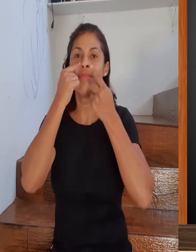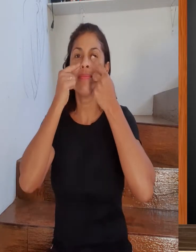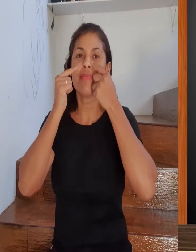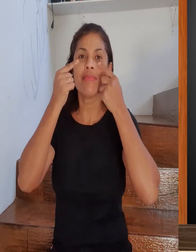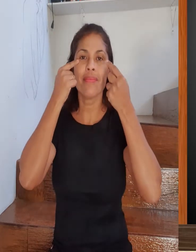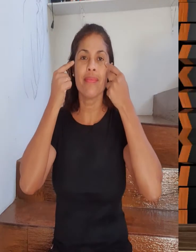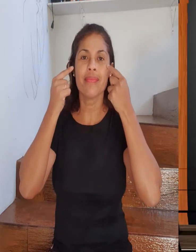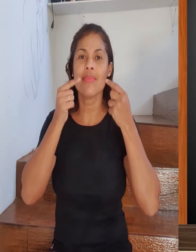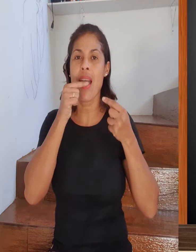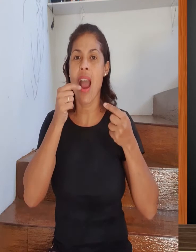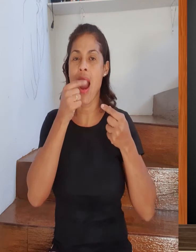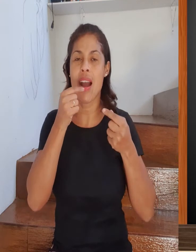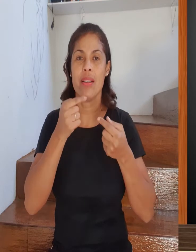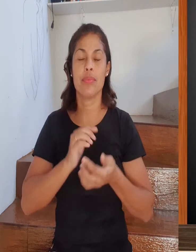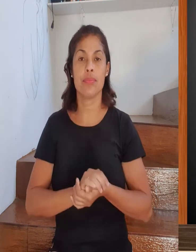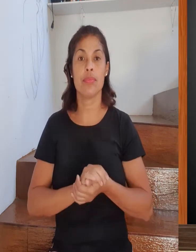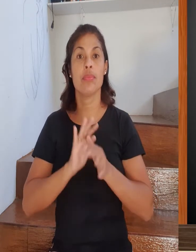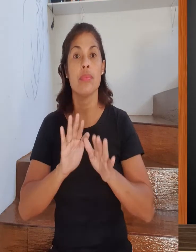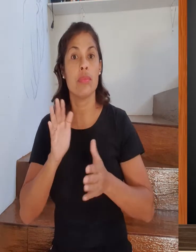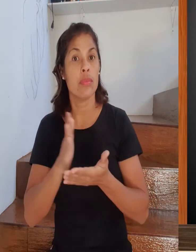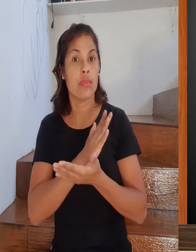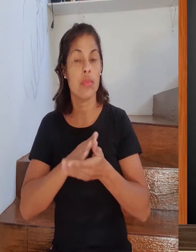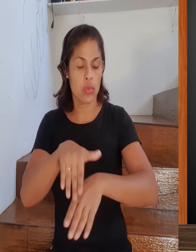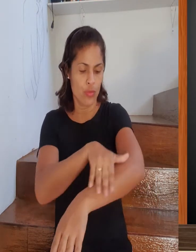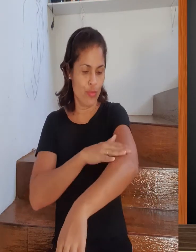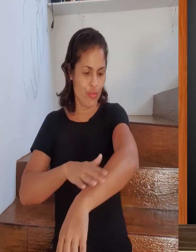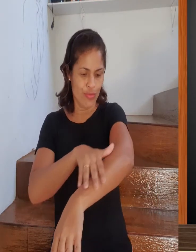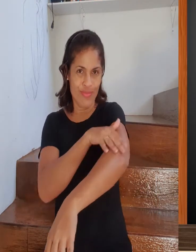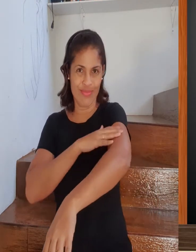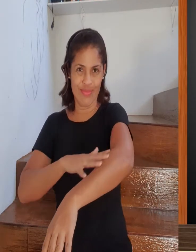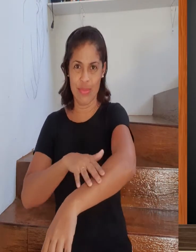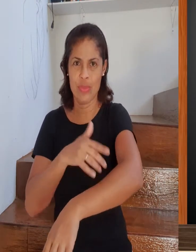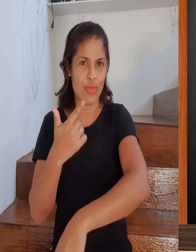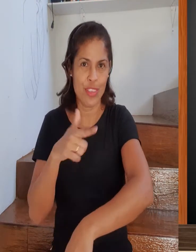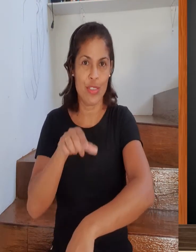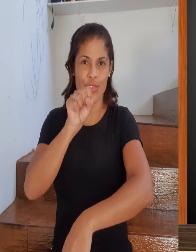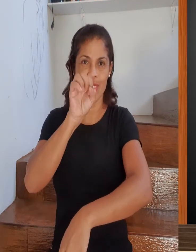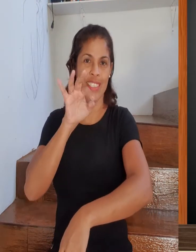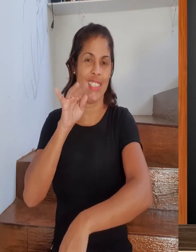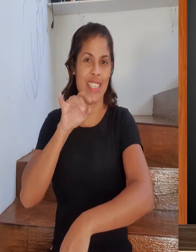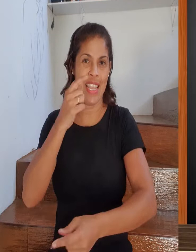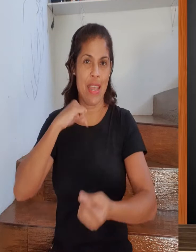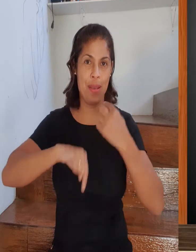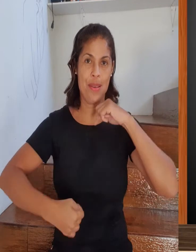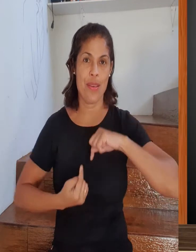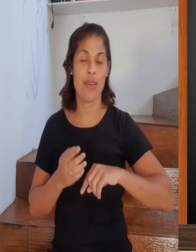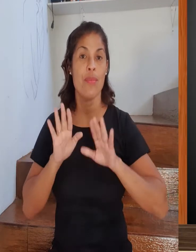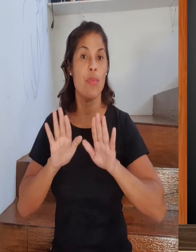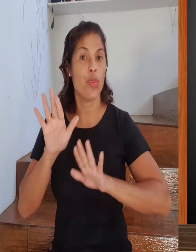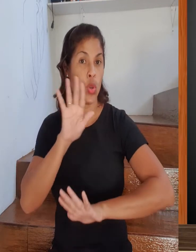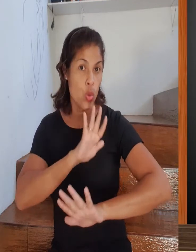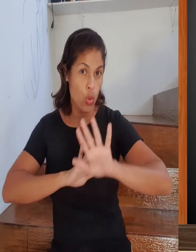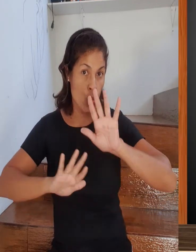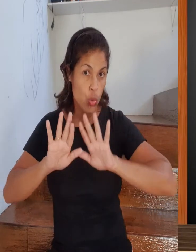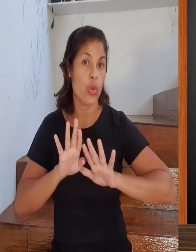através das mucosas. Apesar de medicamentos de uso tópico normalmente não exercerem efeito sistêmico, nós